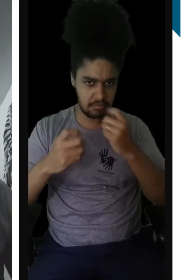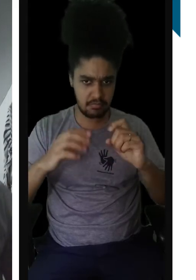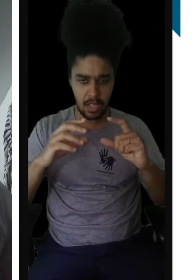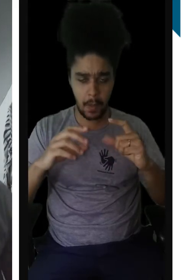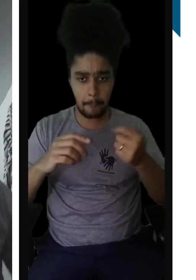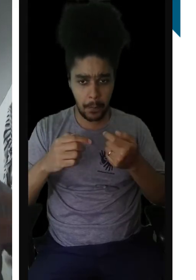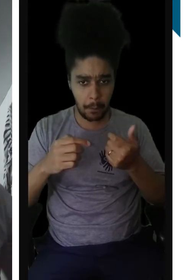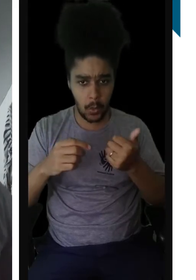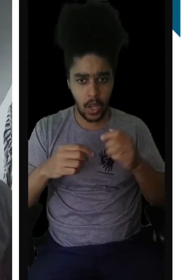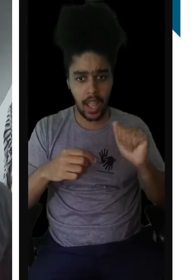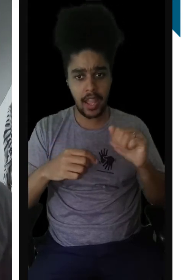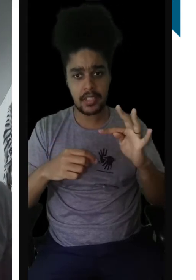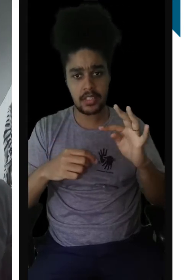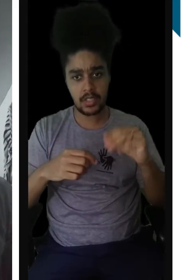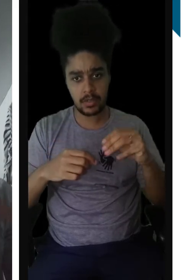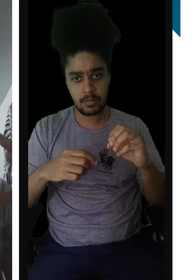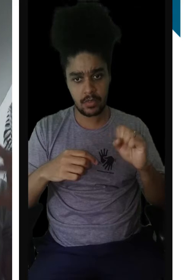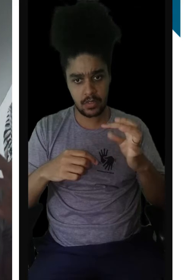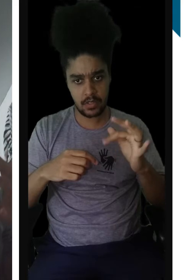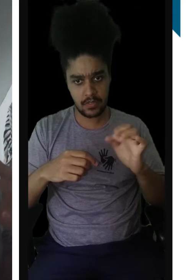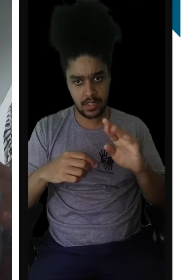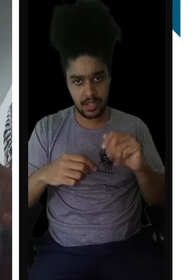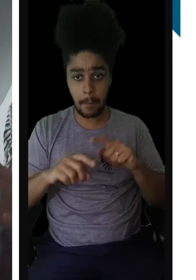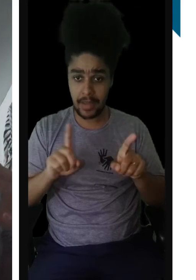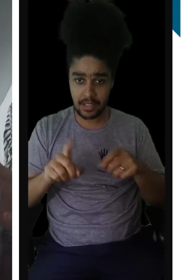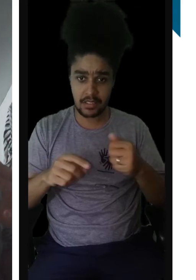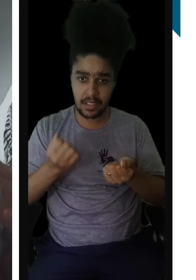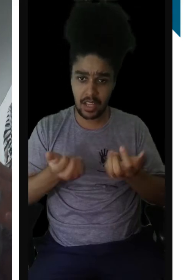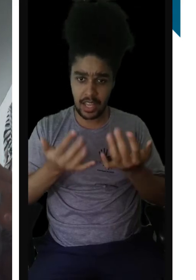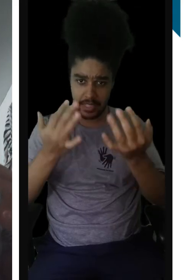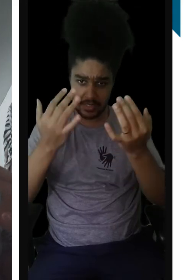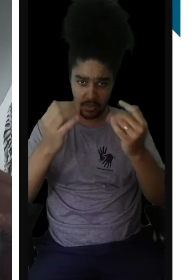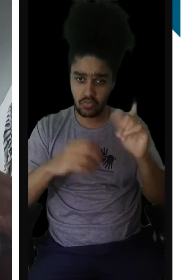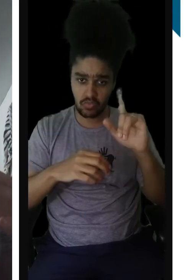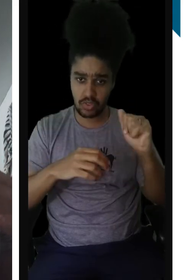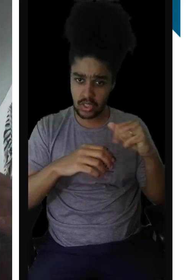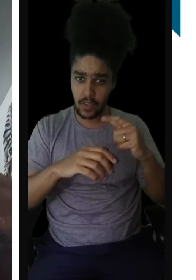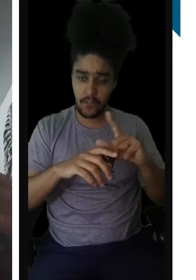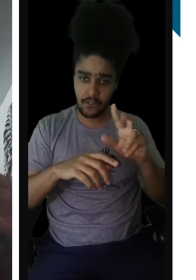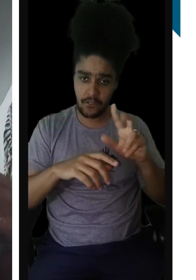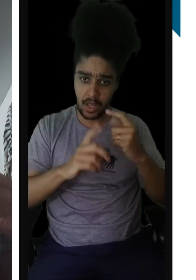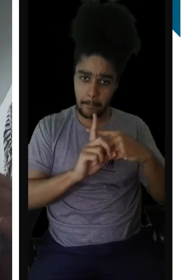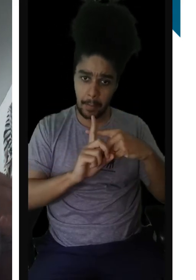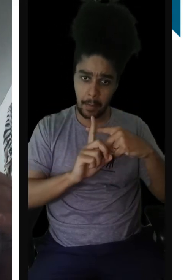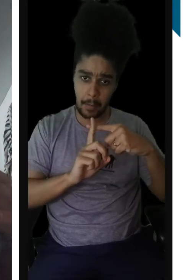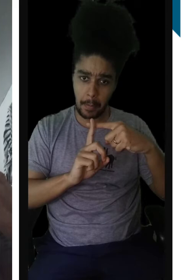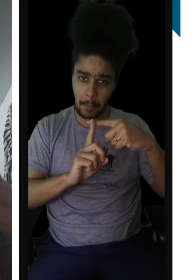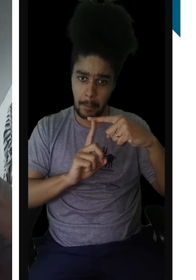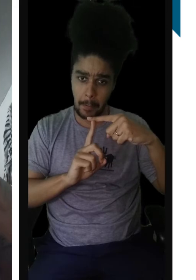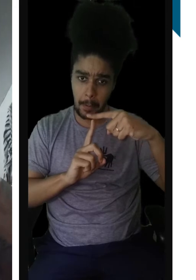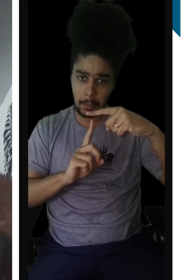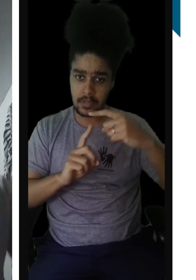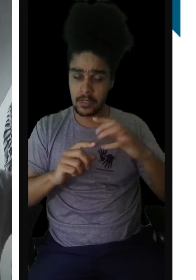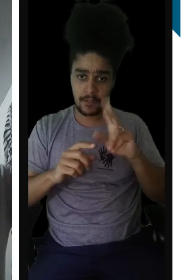aquela poluição, aqueles gases poluentes. Só que esse gás, quando ao longo do dia vai ganhando temperatura, né,